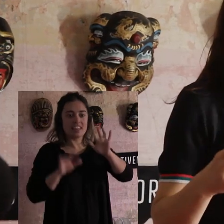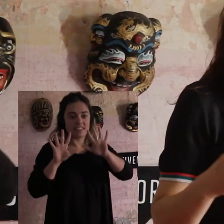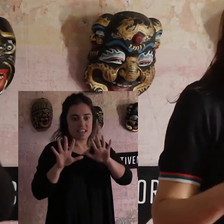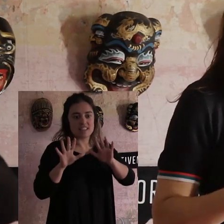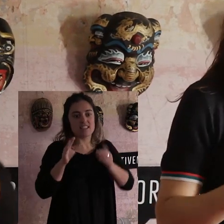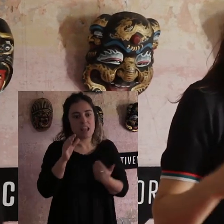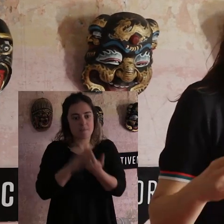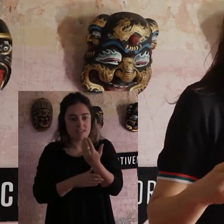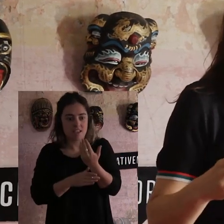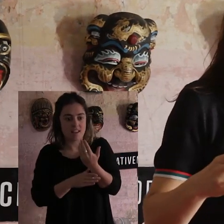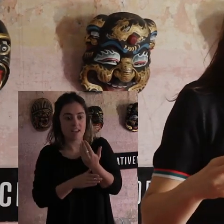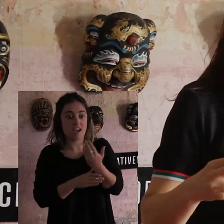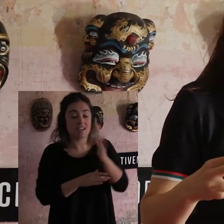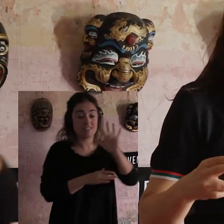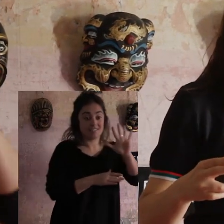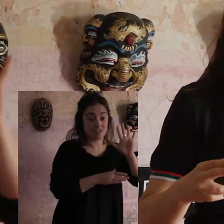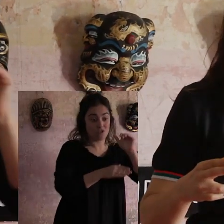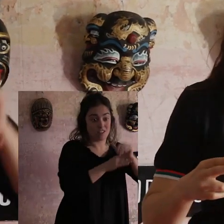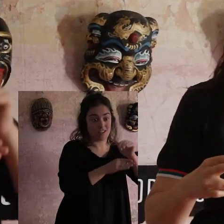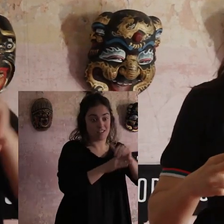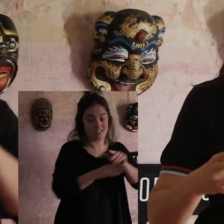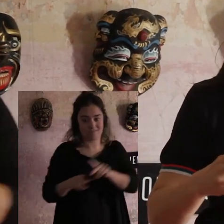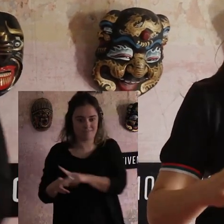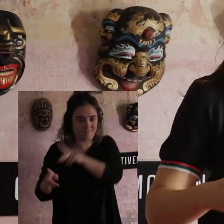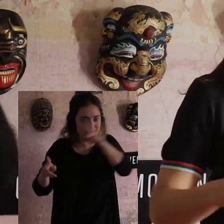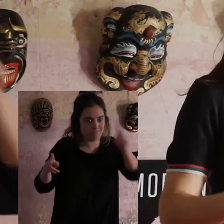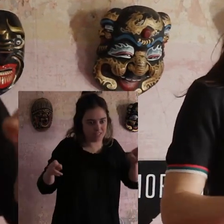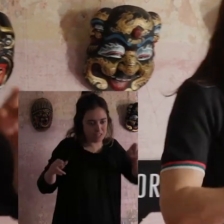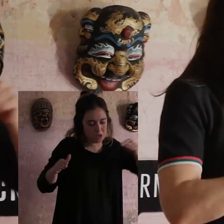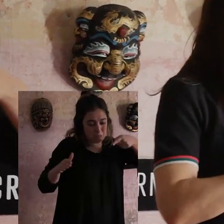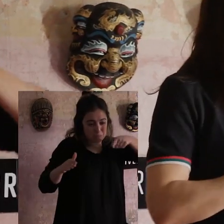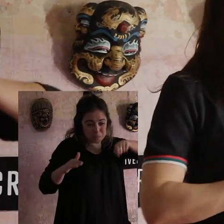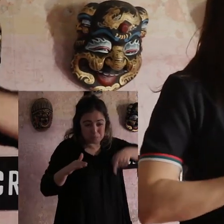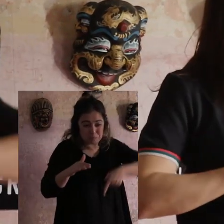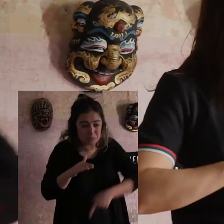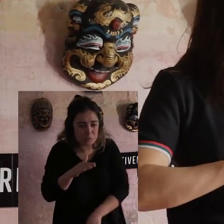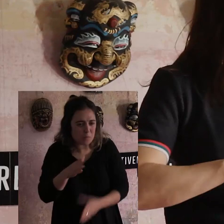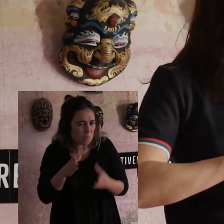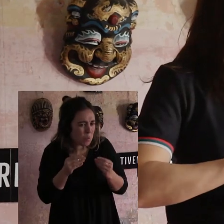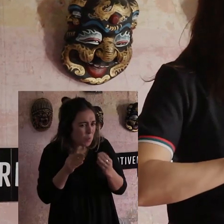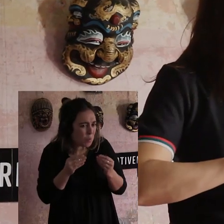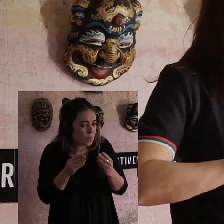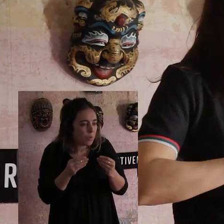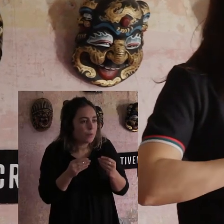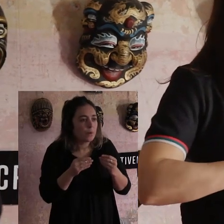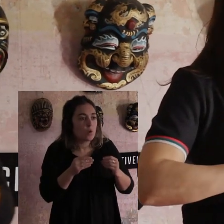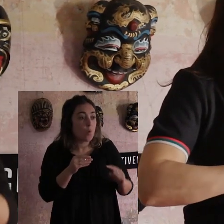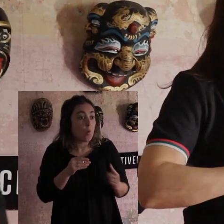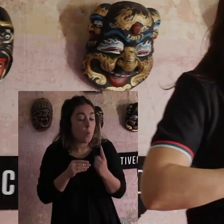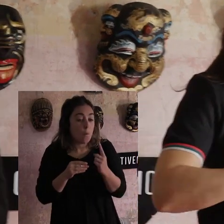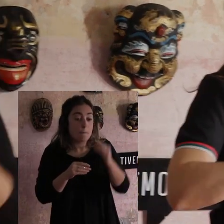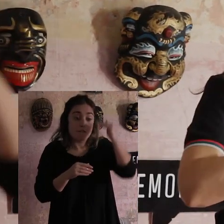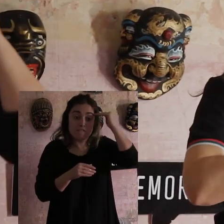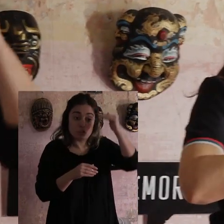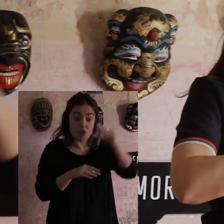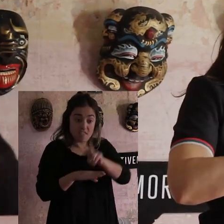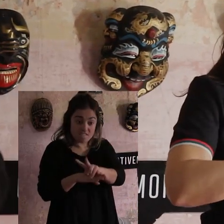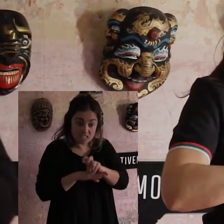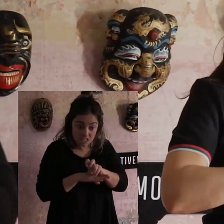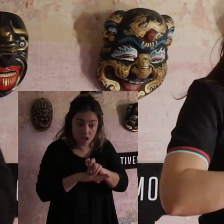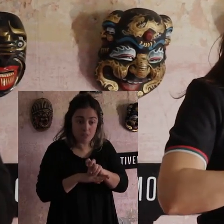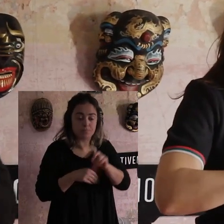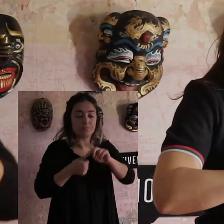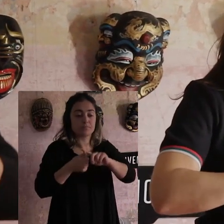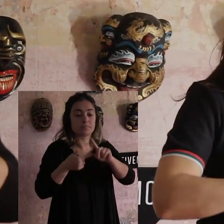tarde. Increíble, porque fue así meterse como en un embudo, con un profesor de física, una